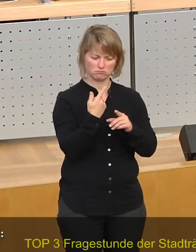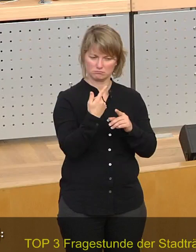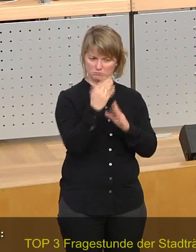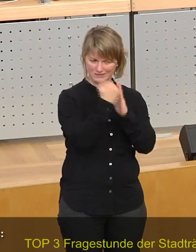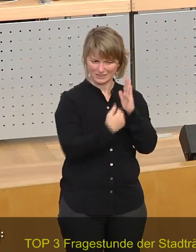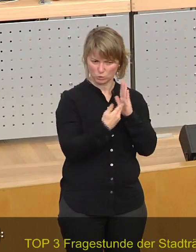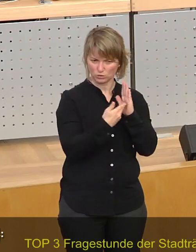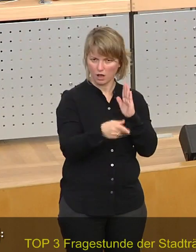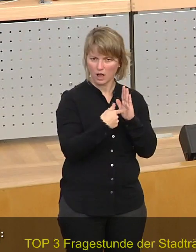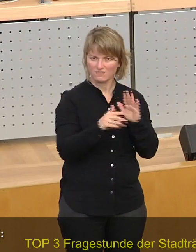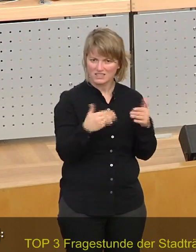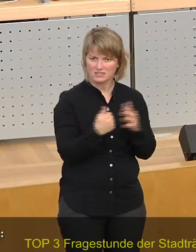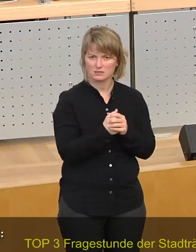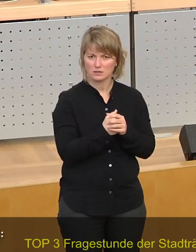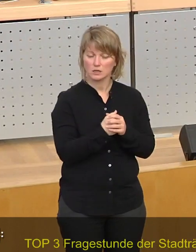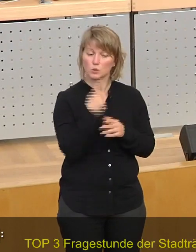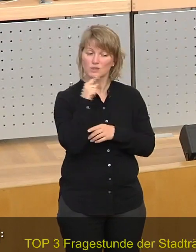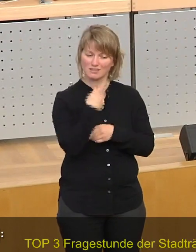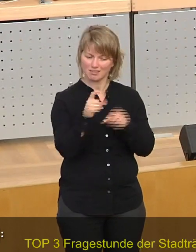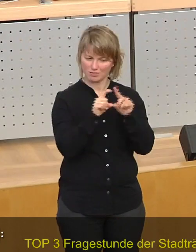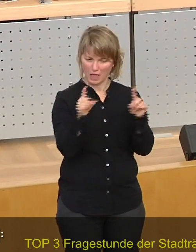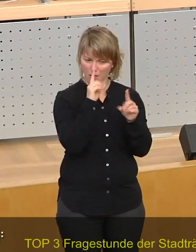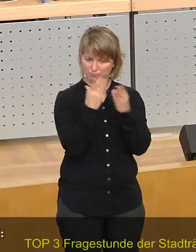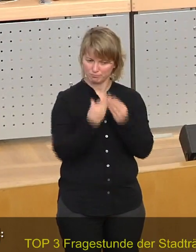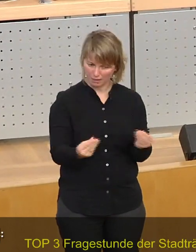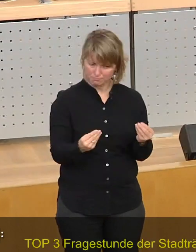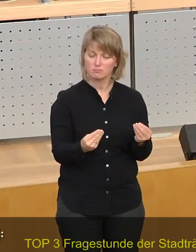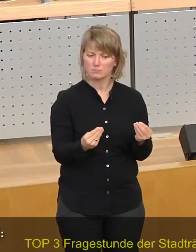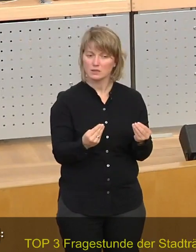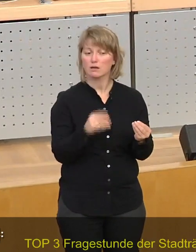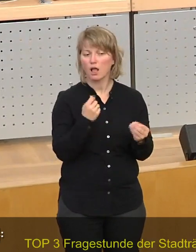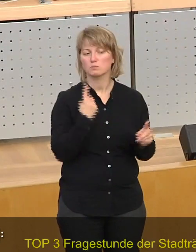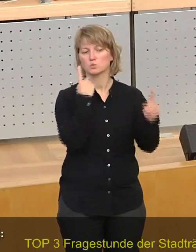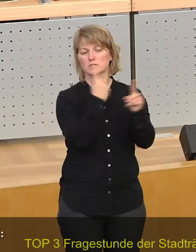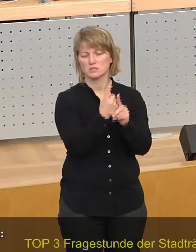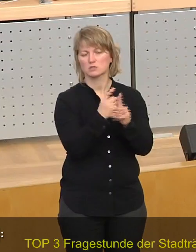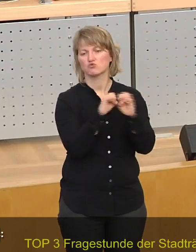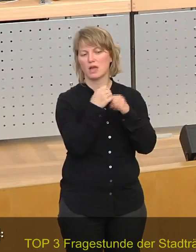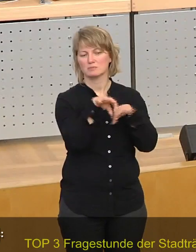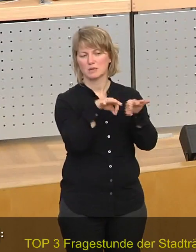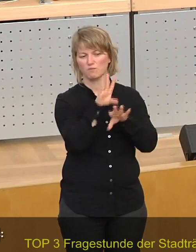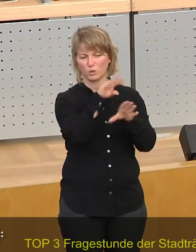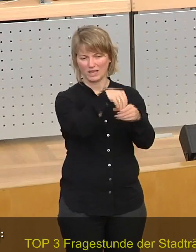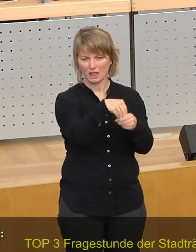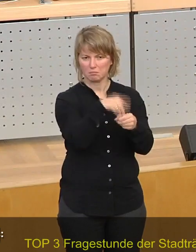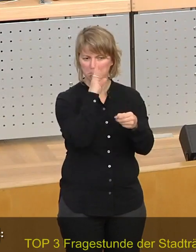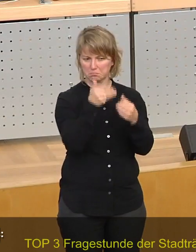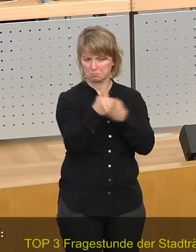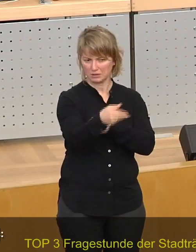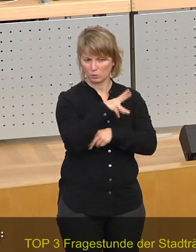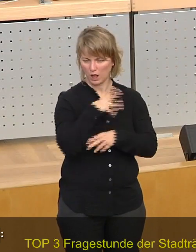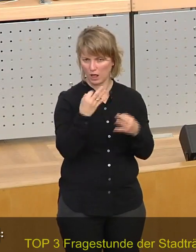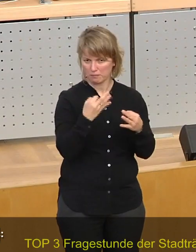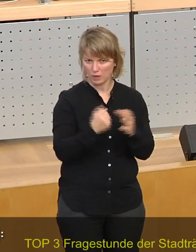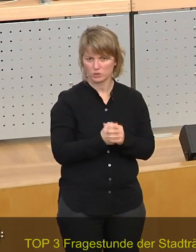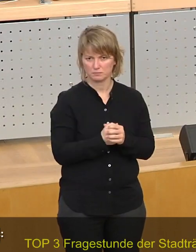stellt sich die Stadtverwaltung zur Klärung dieser Sachfrage mit dem Staatsministerium des Innern vor? Und drittens, welche Auswirkungen